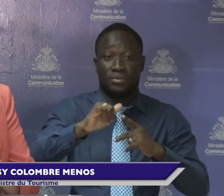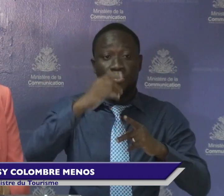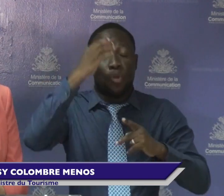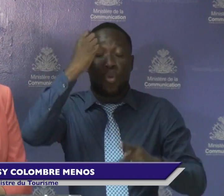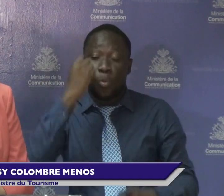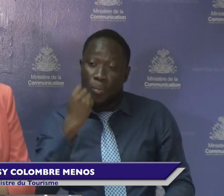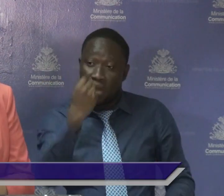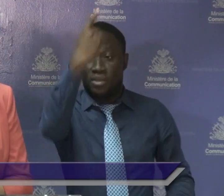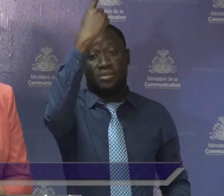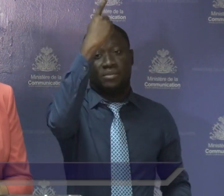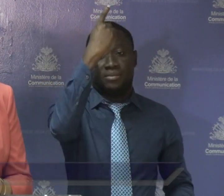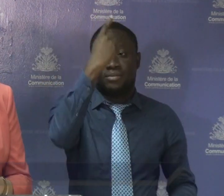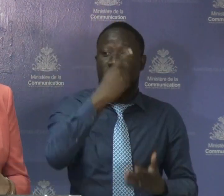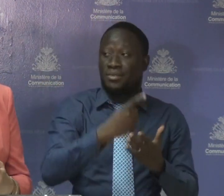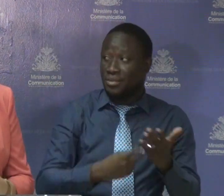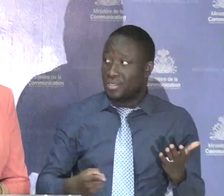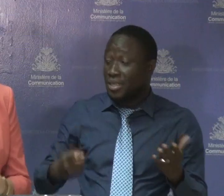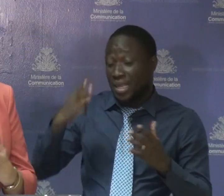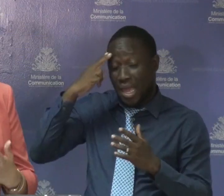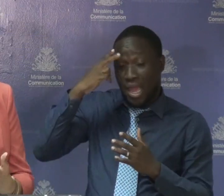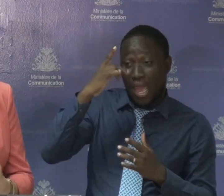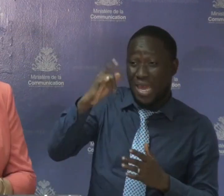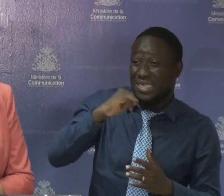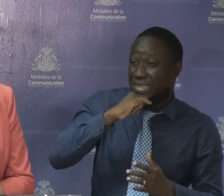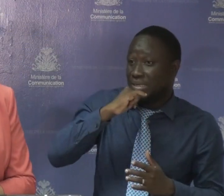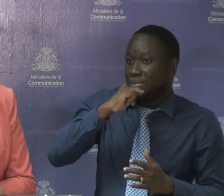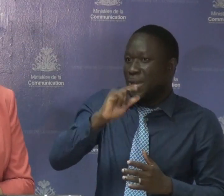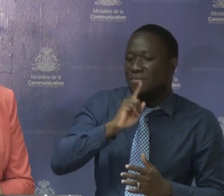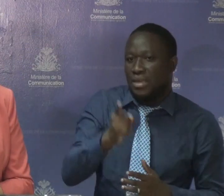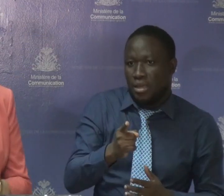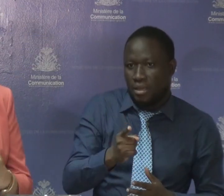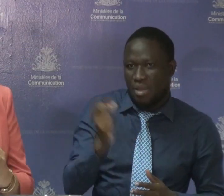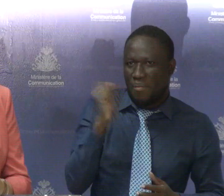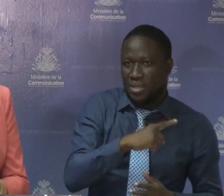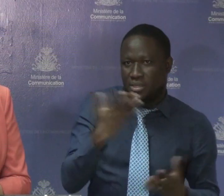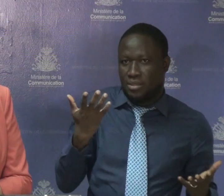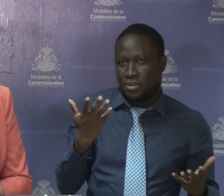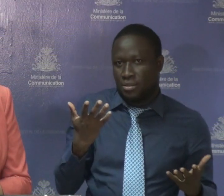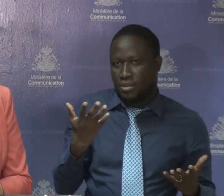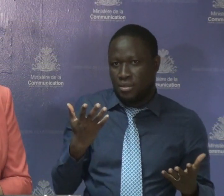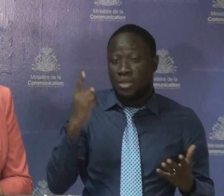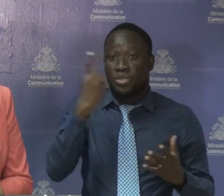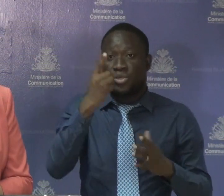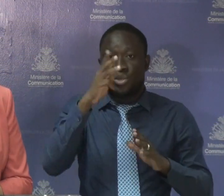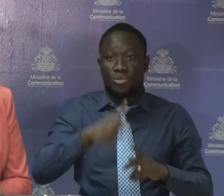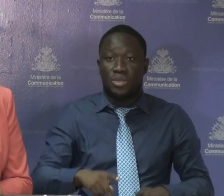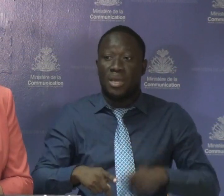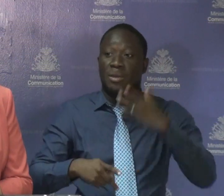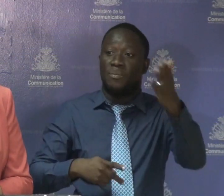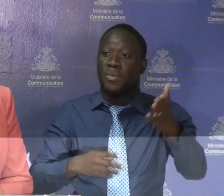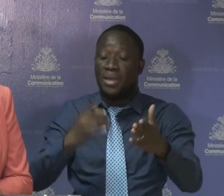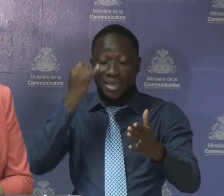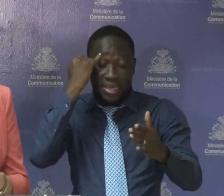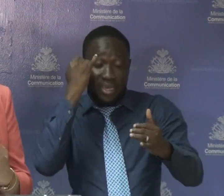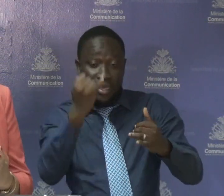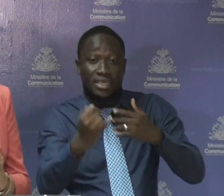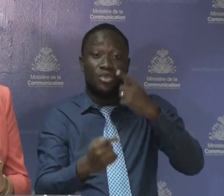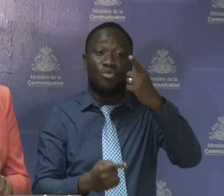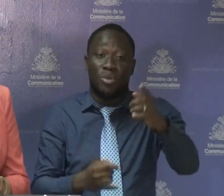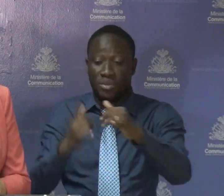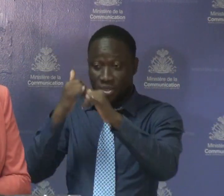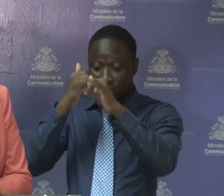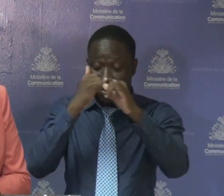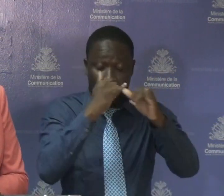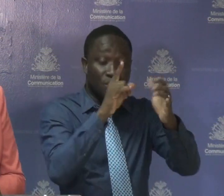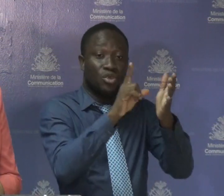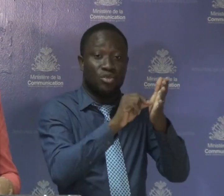puisse comprendre que qui ça, parce que Haïti, pas ça y dit en vraiment, et seul monde qui est capable de véhiculer l'idée, ça c'est nous-mêmes qui l'a, c'est à travers